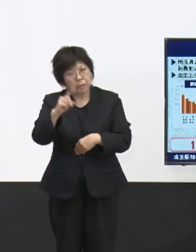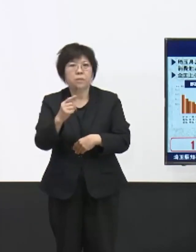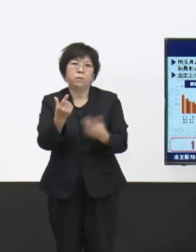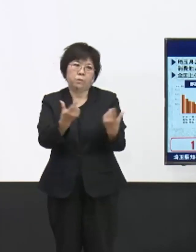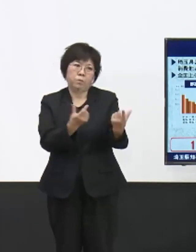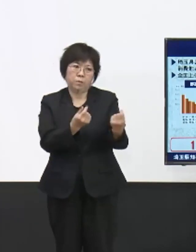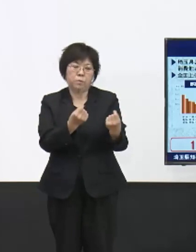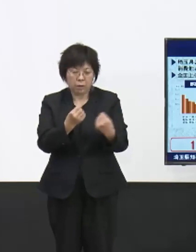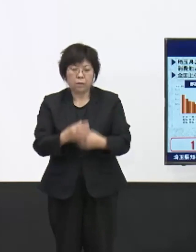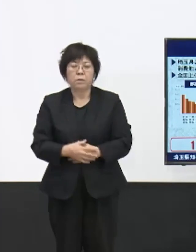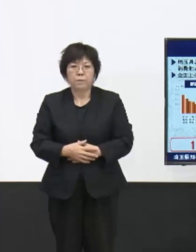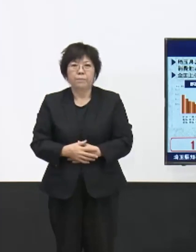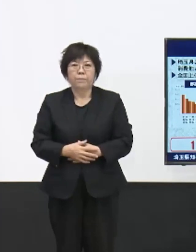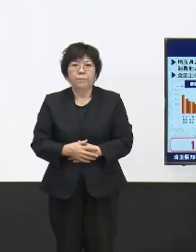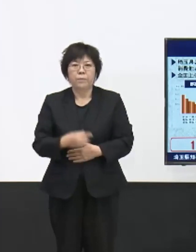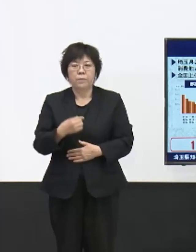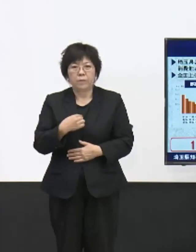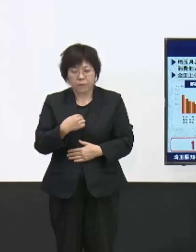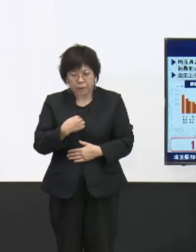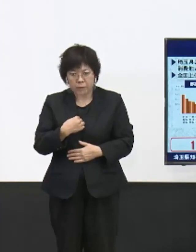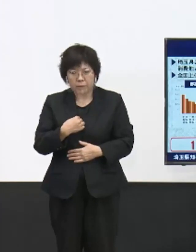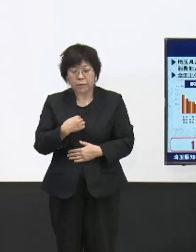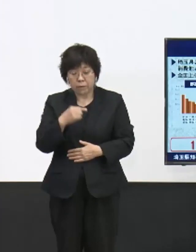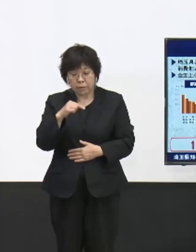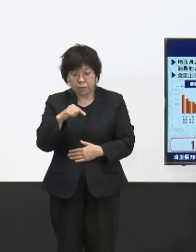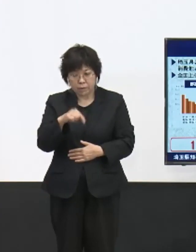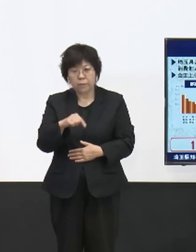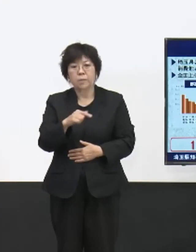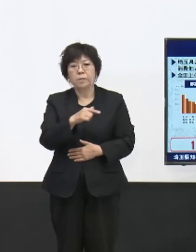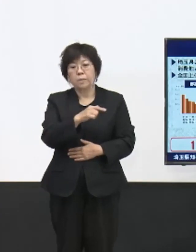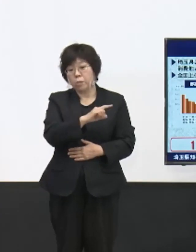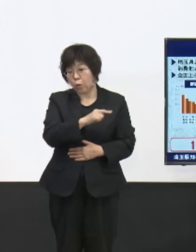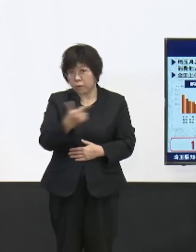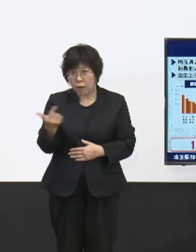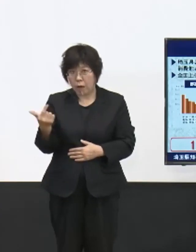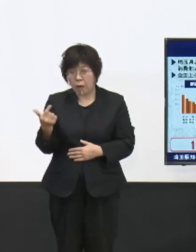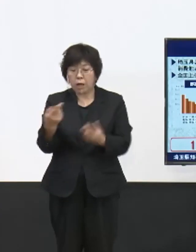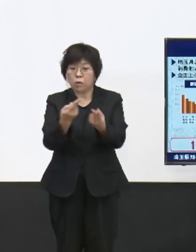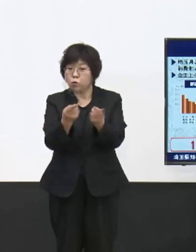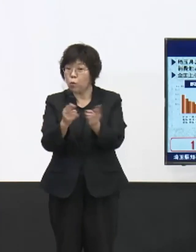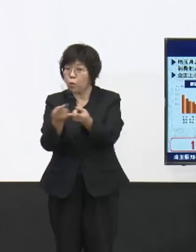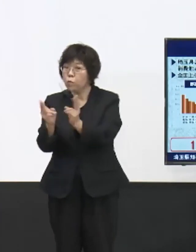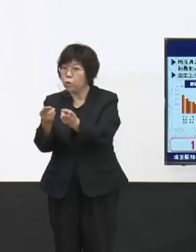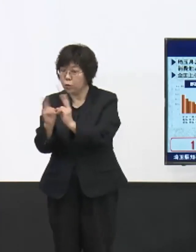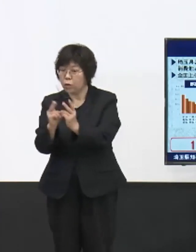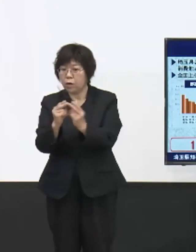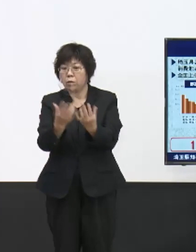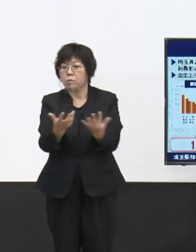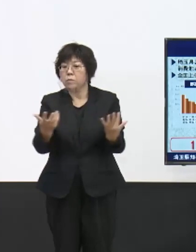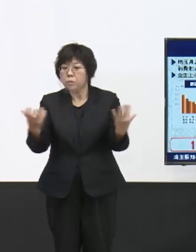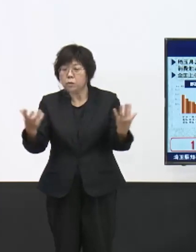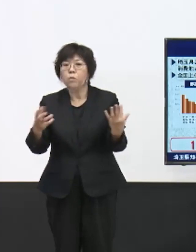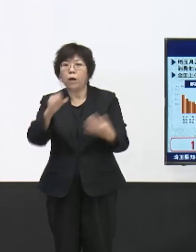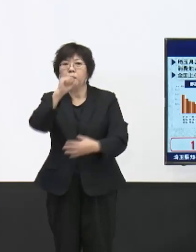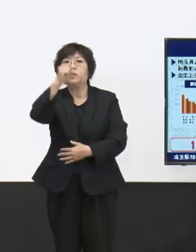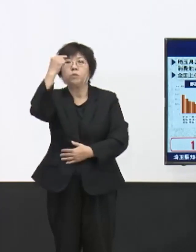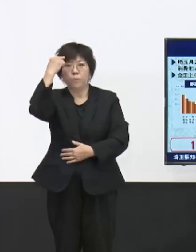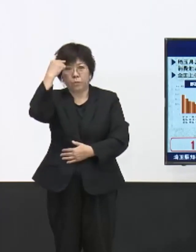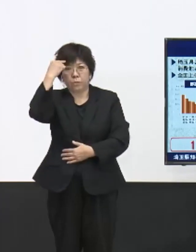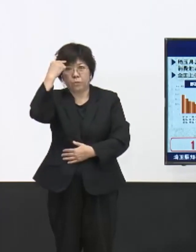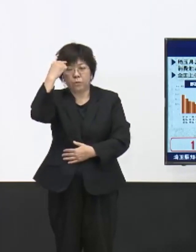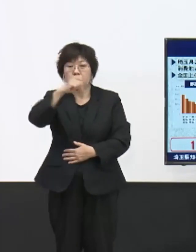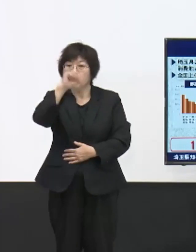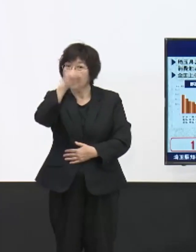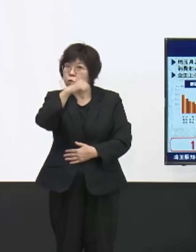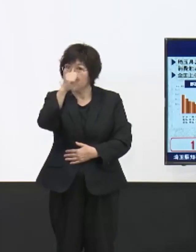。私は可能な限り選択肢があるということは、いい面も当然ありますし、逆に衆議院がもしも政